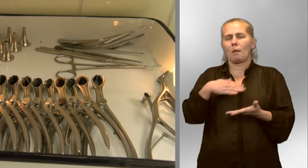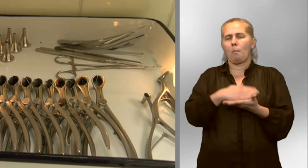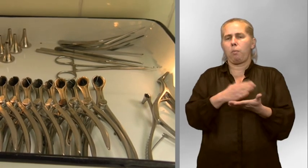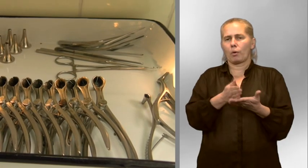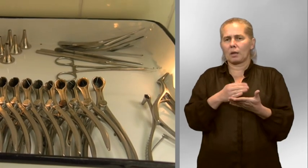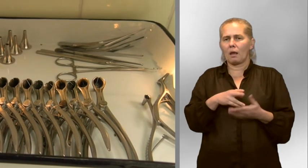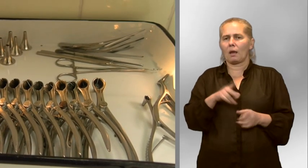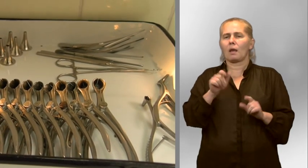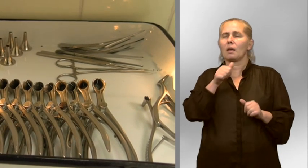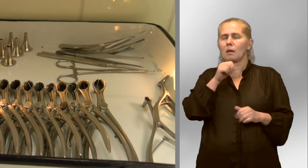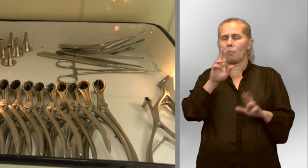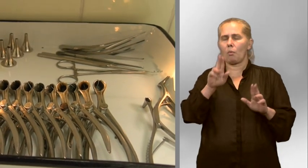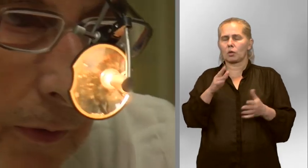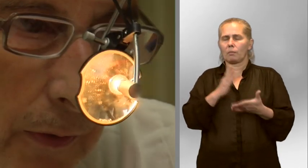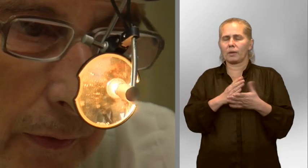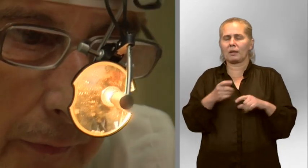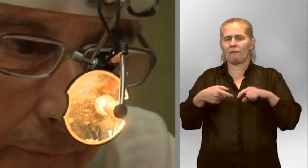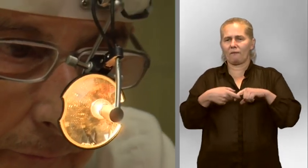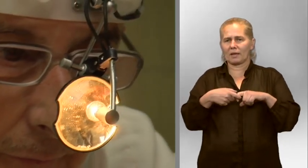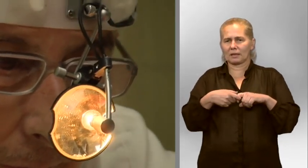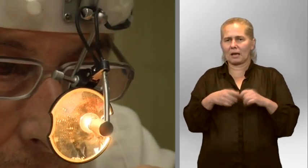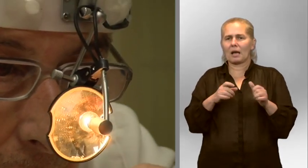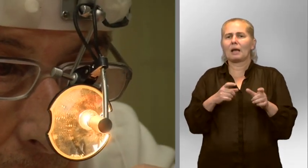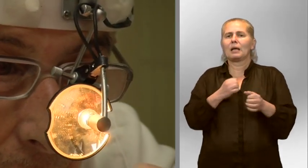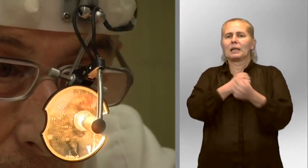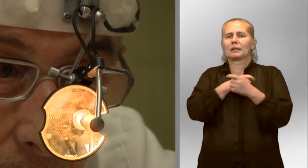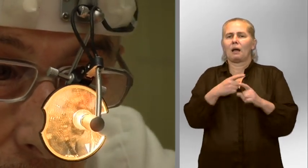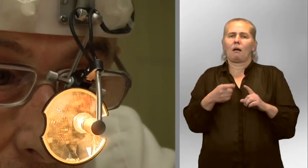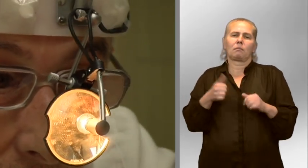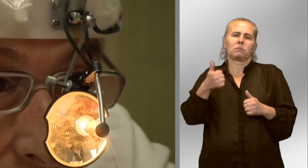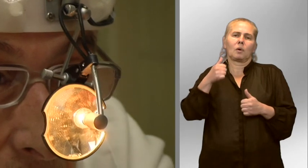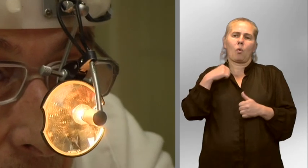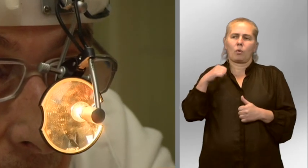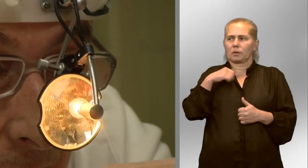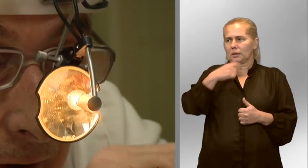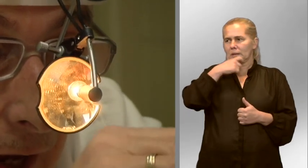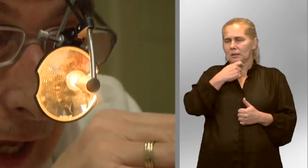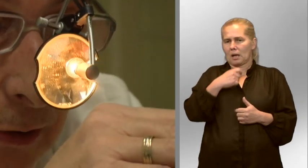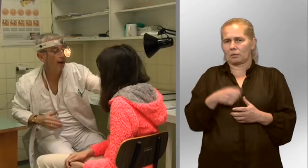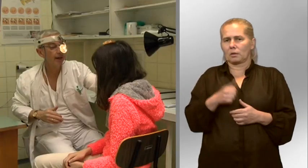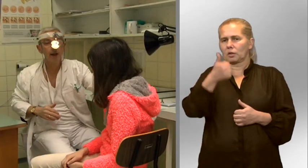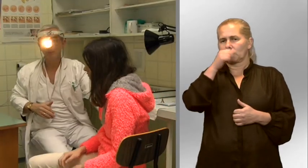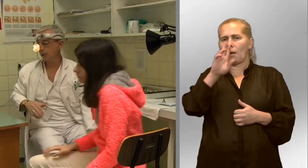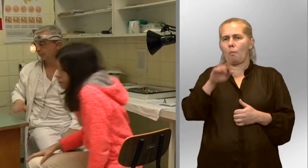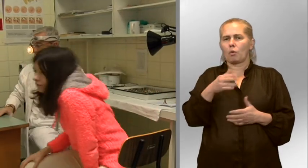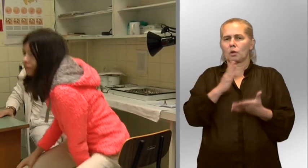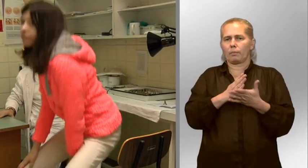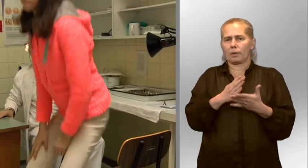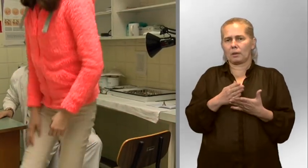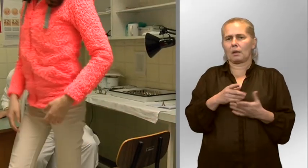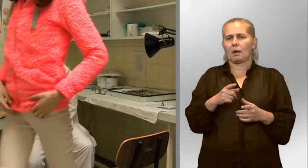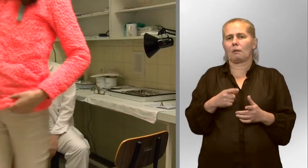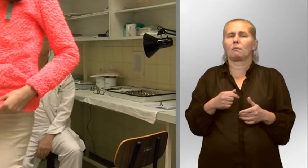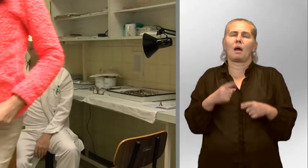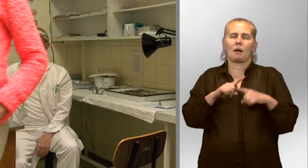određenu starosnu dob, znači karakteristično. Šta može da bude uzrok gluvoće?